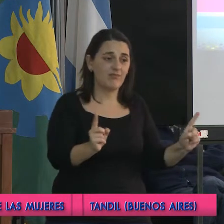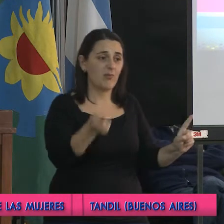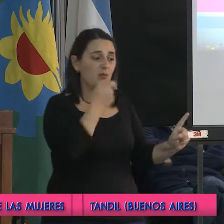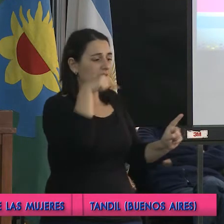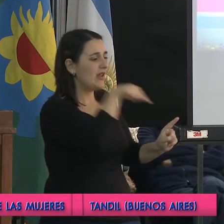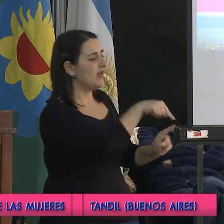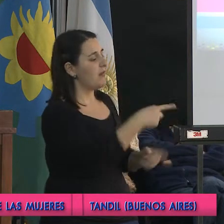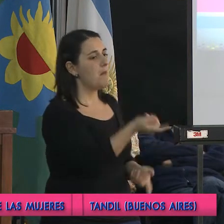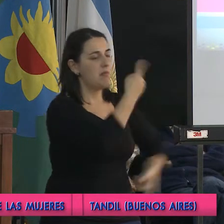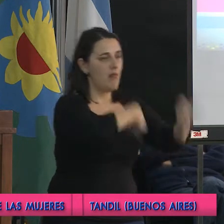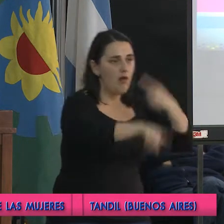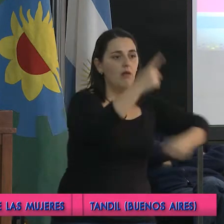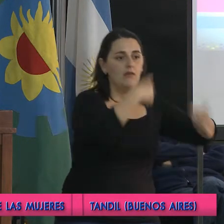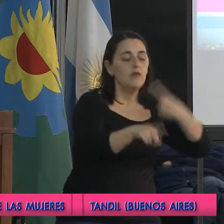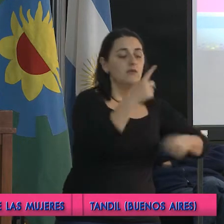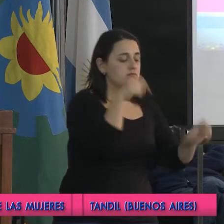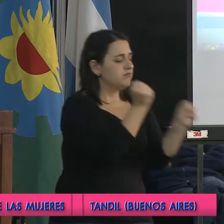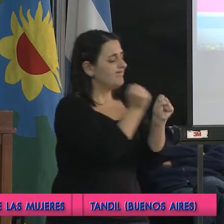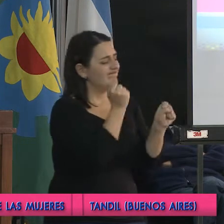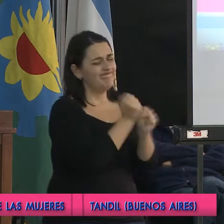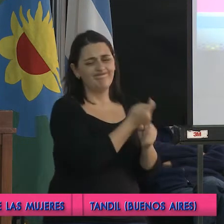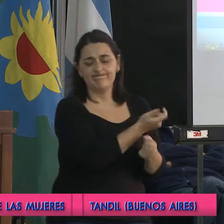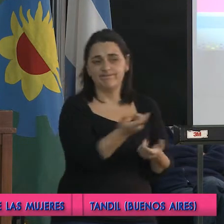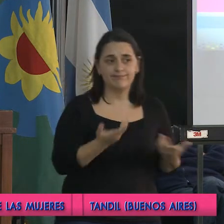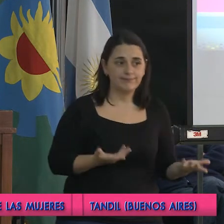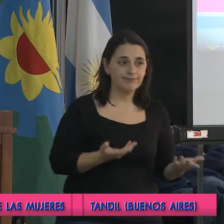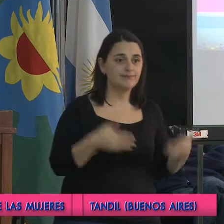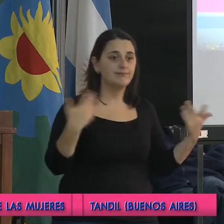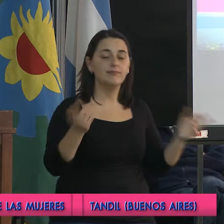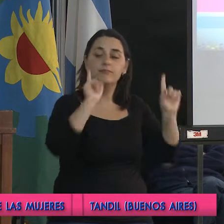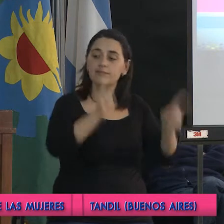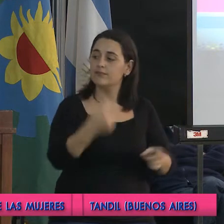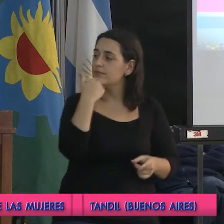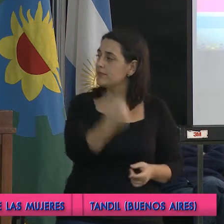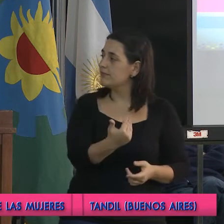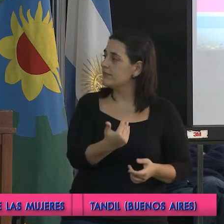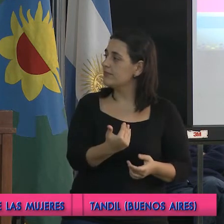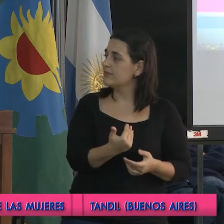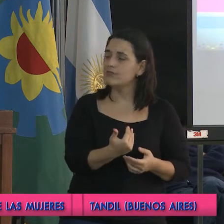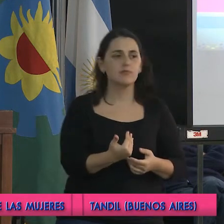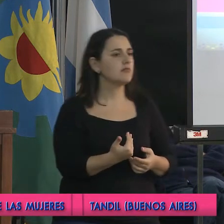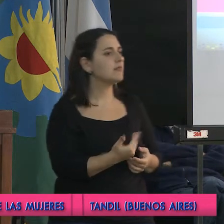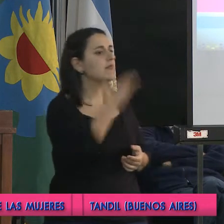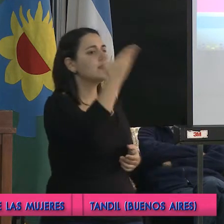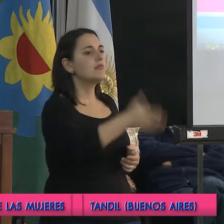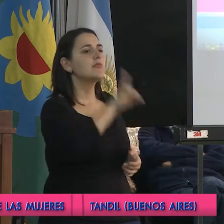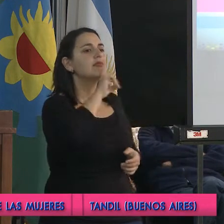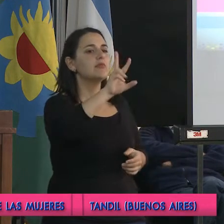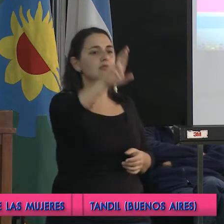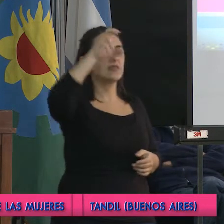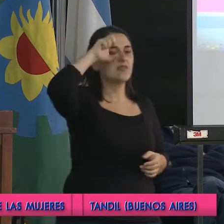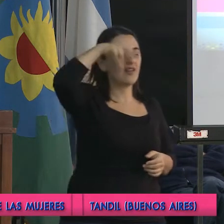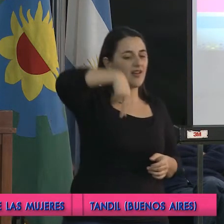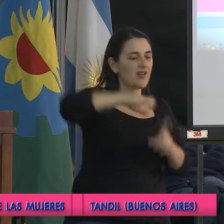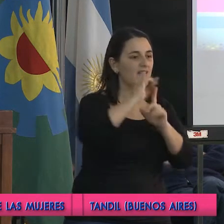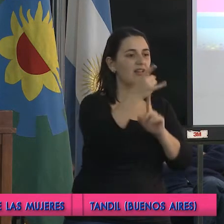eso les hace perder su energía. Quiero agradecer al hombre de Trenkelauken, que con